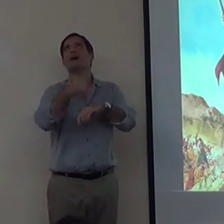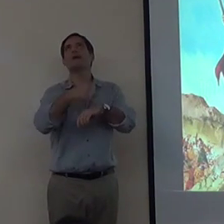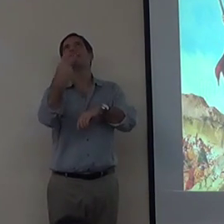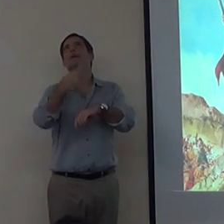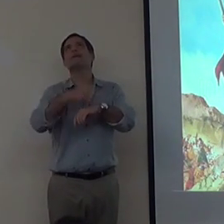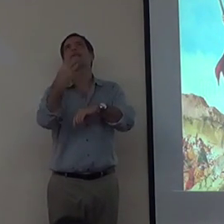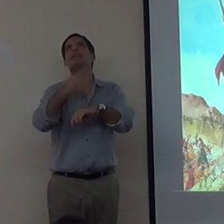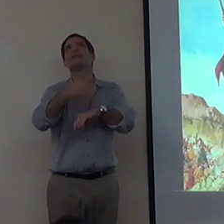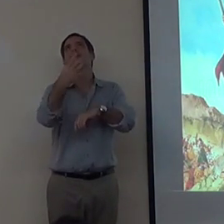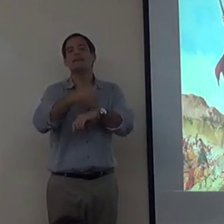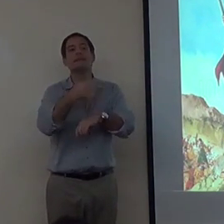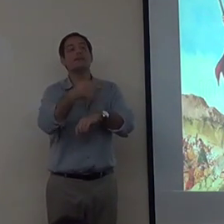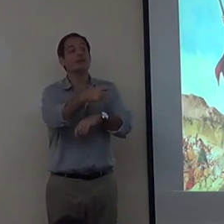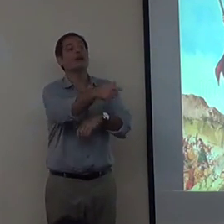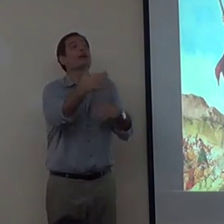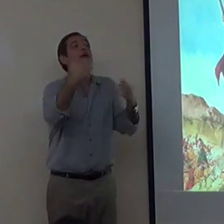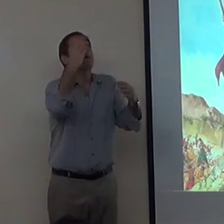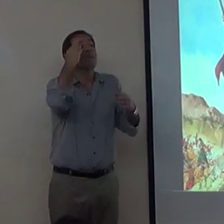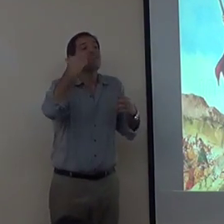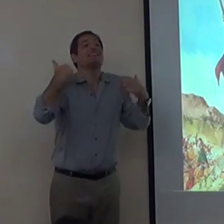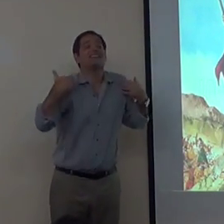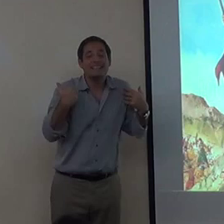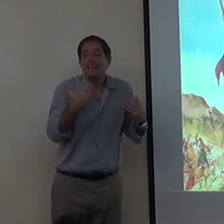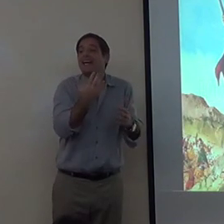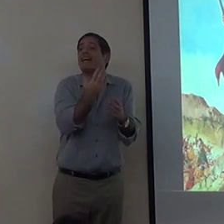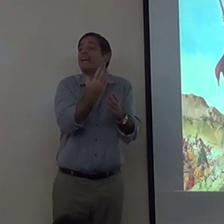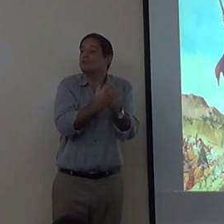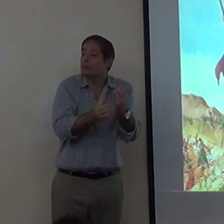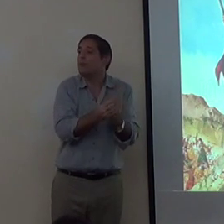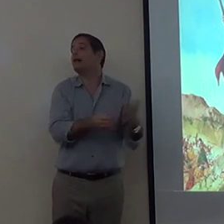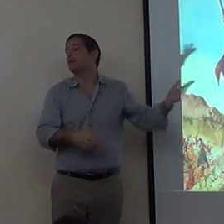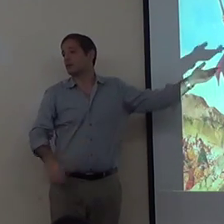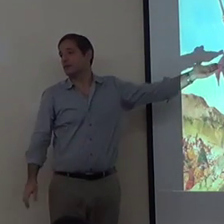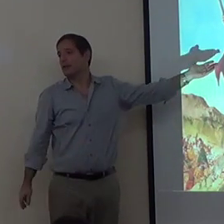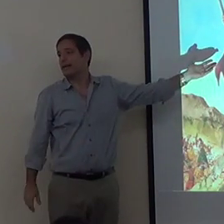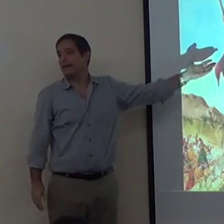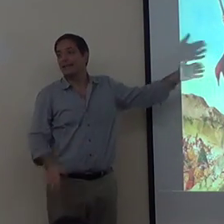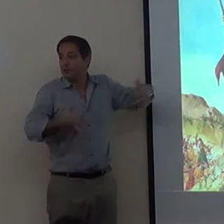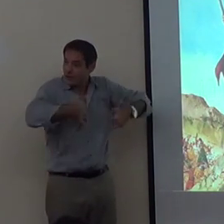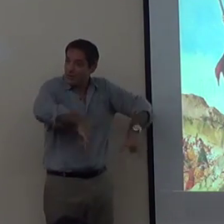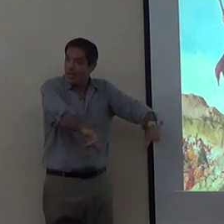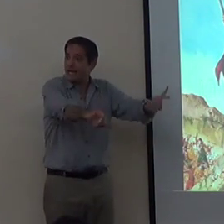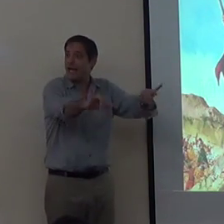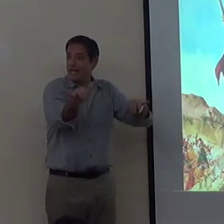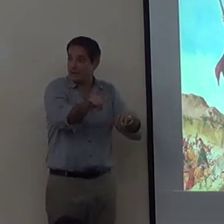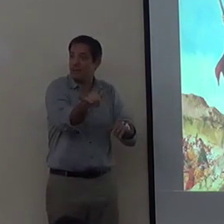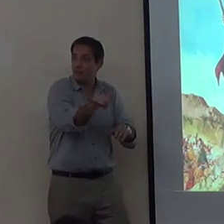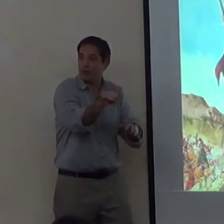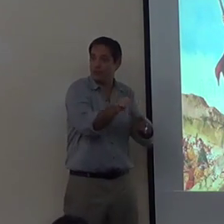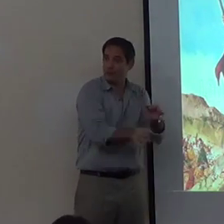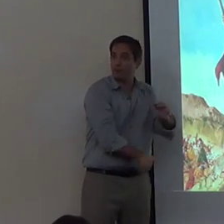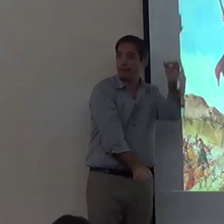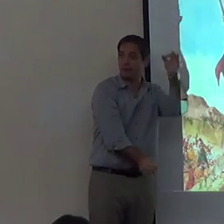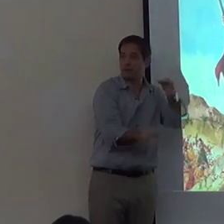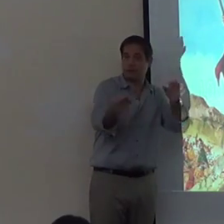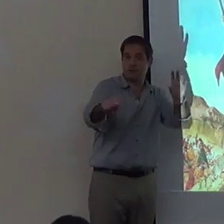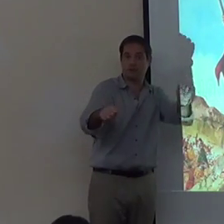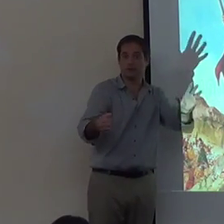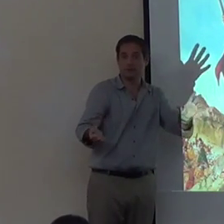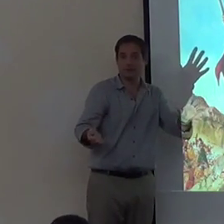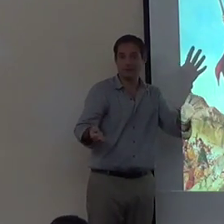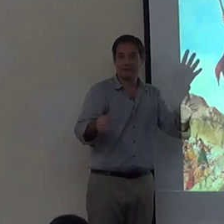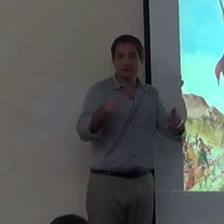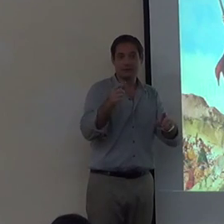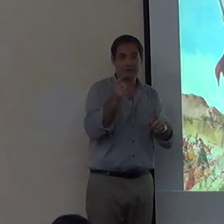Dios usó una vez lo que Moisés tenía en sus manos, ¿ok? Y todavía era el mismo palo, ¿sí